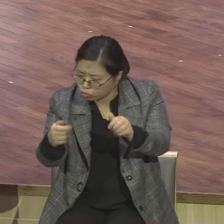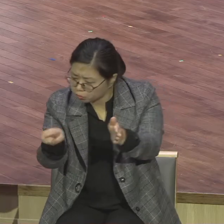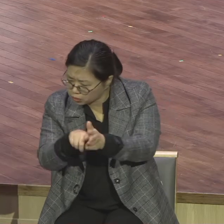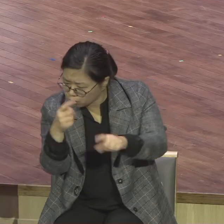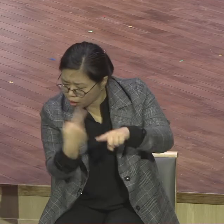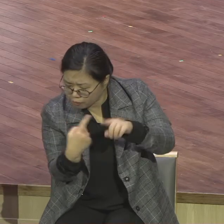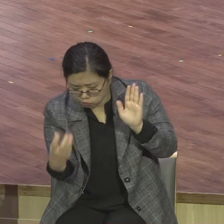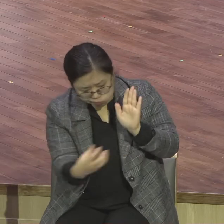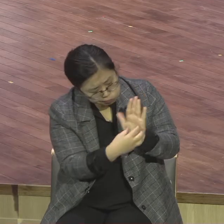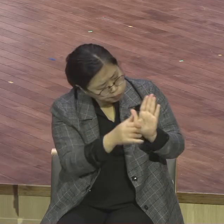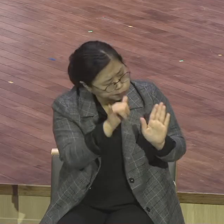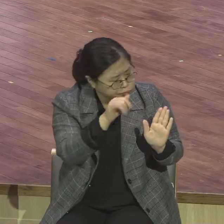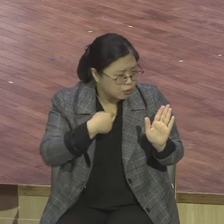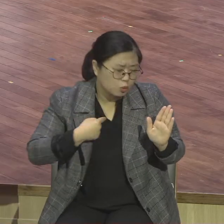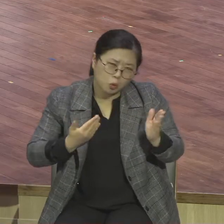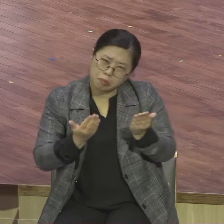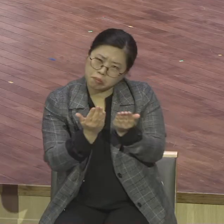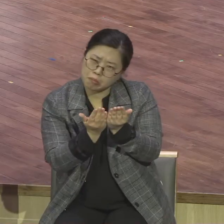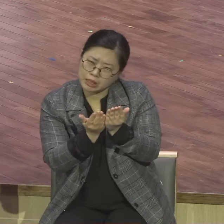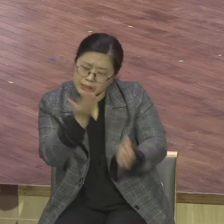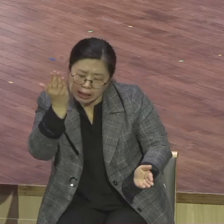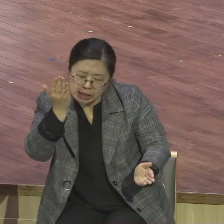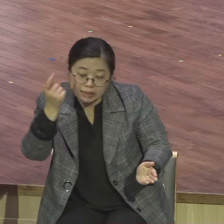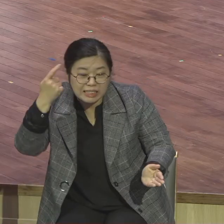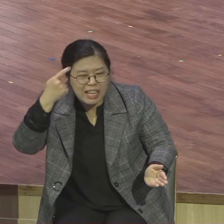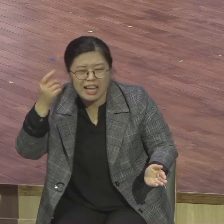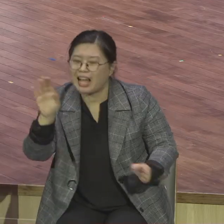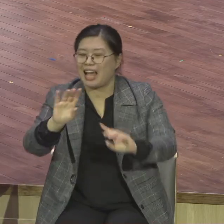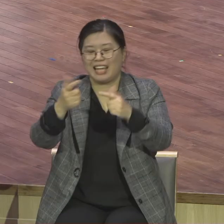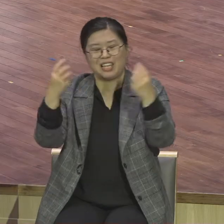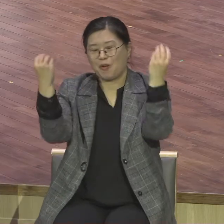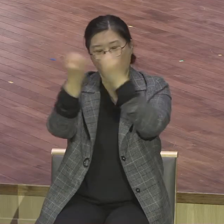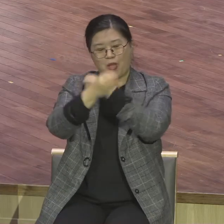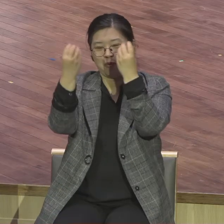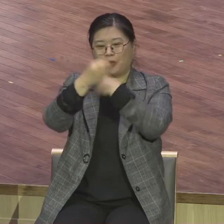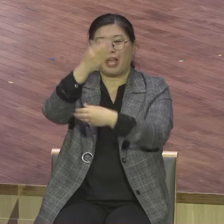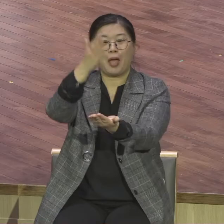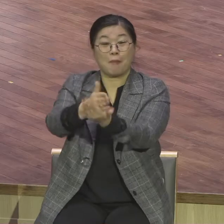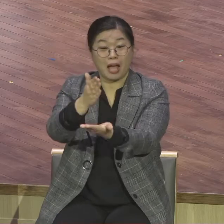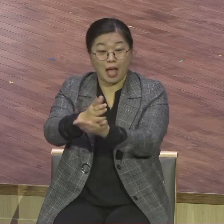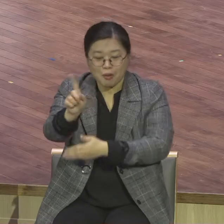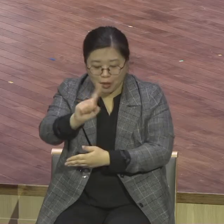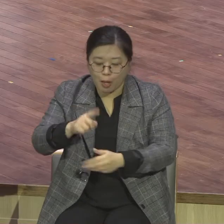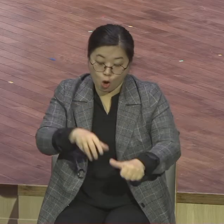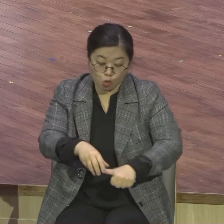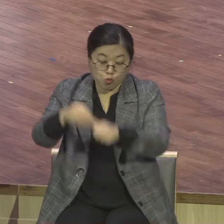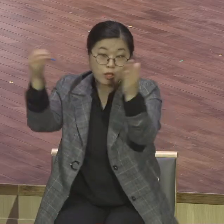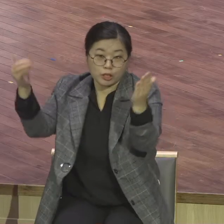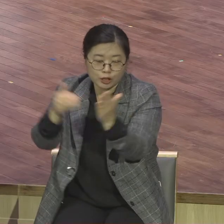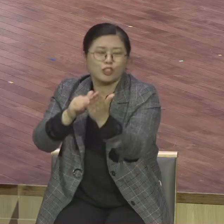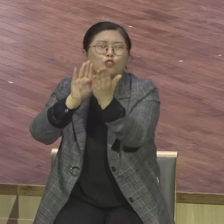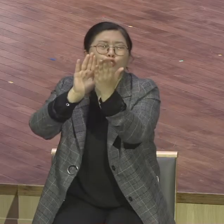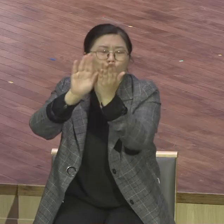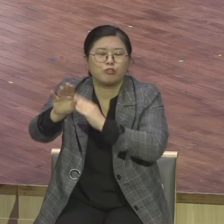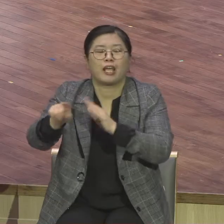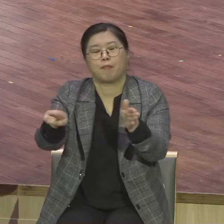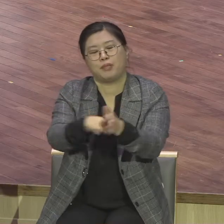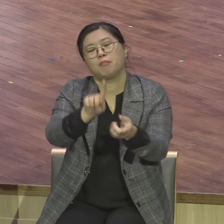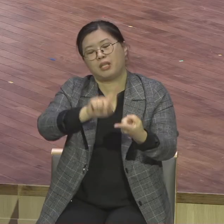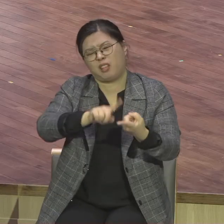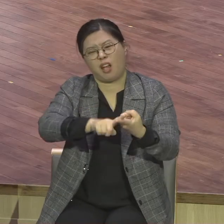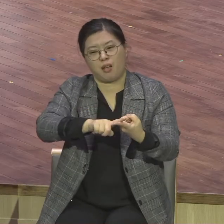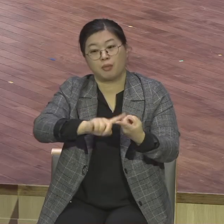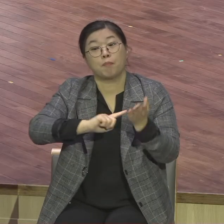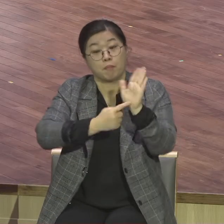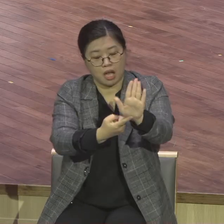구원 이후의 삶에서는 막연한 삶이 아니라 행함이 있는 믿음이 중요하다라고 하는 것을 강조하는